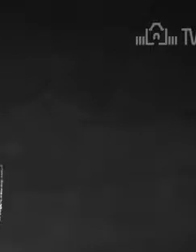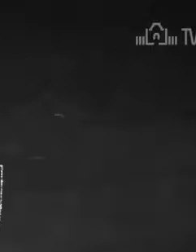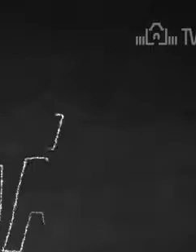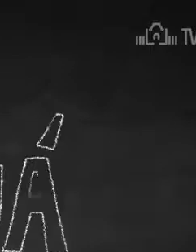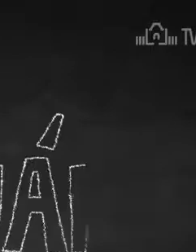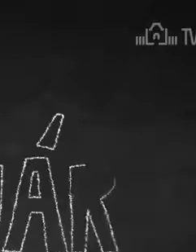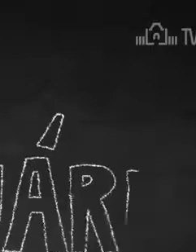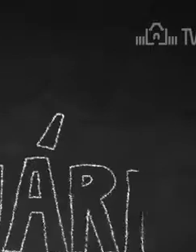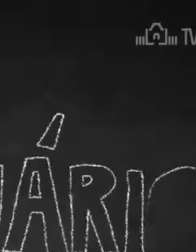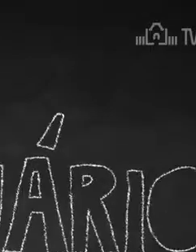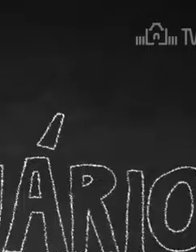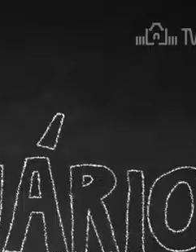Tchau